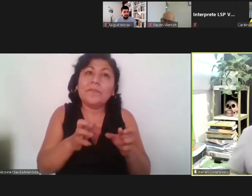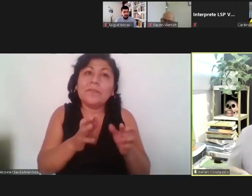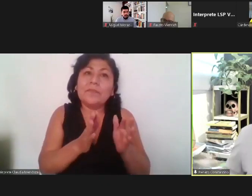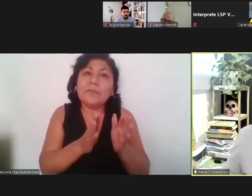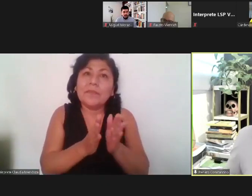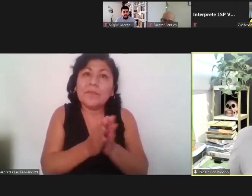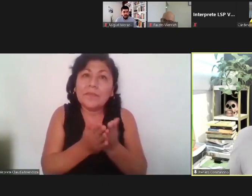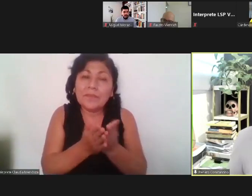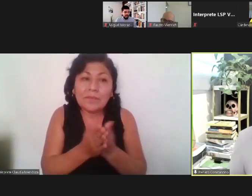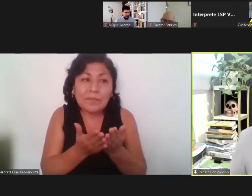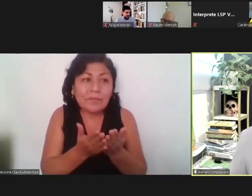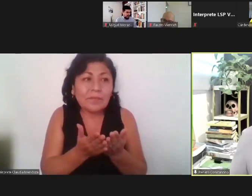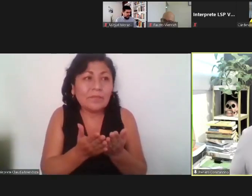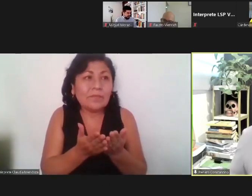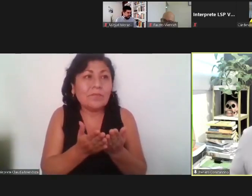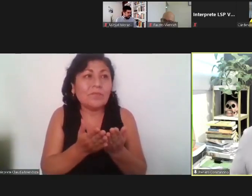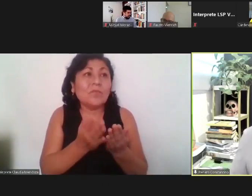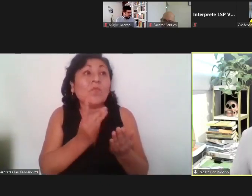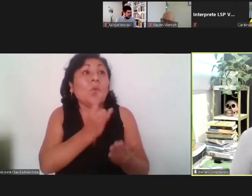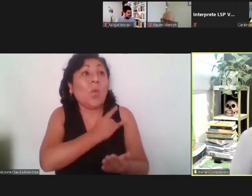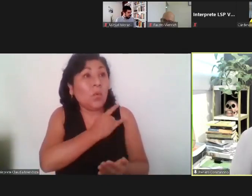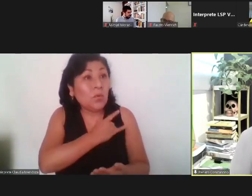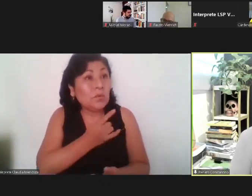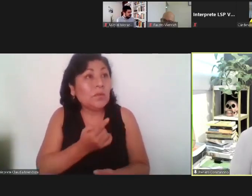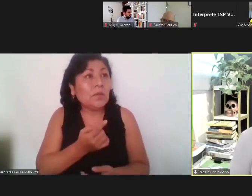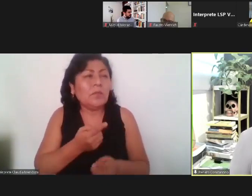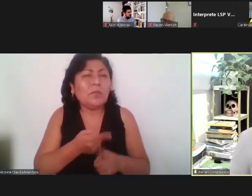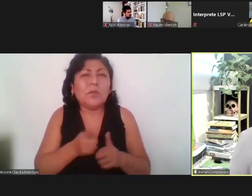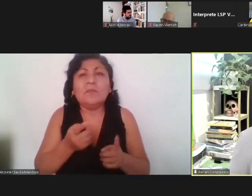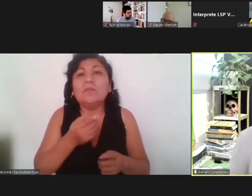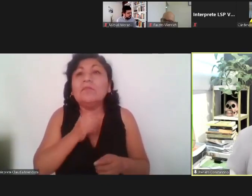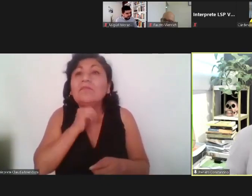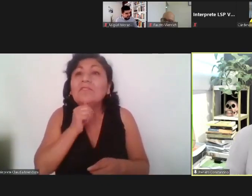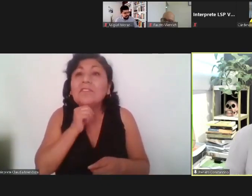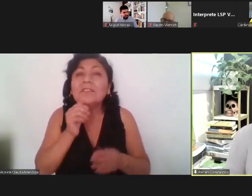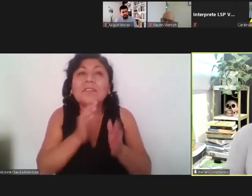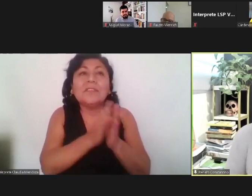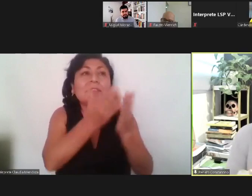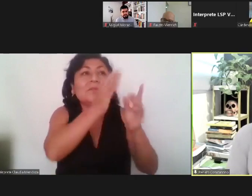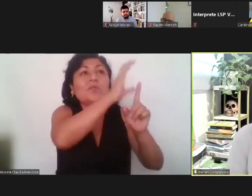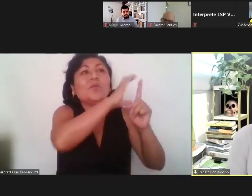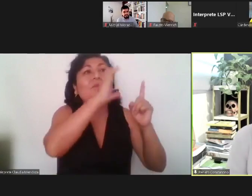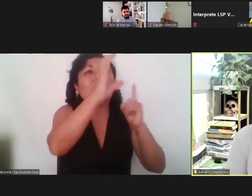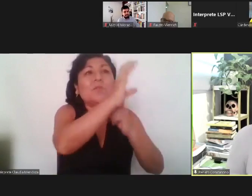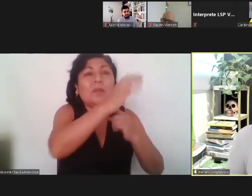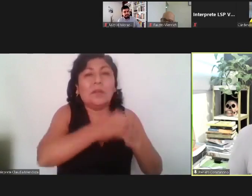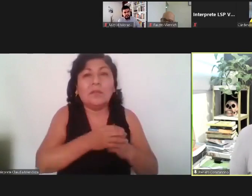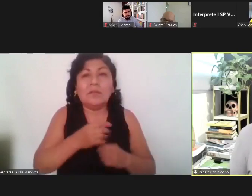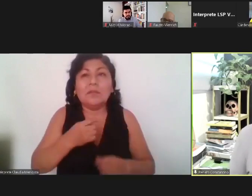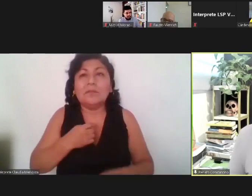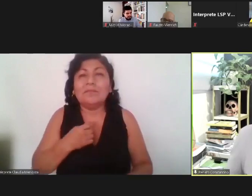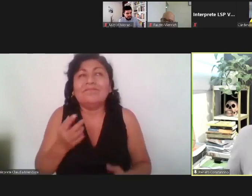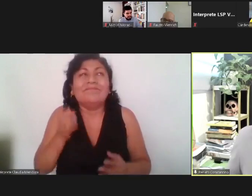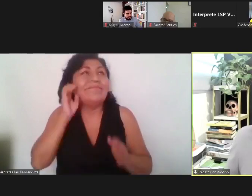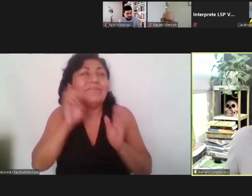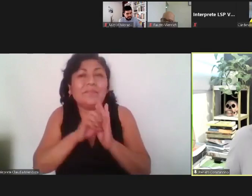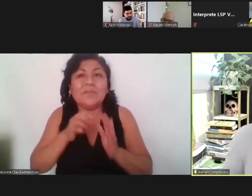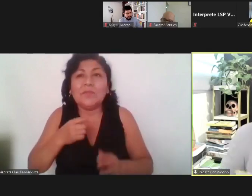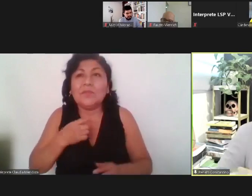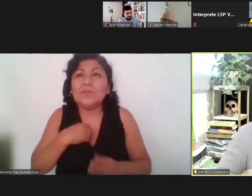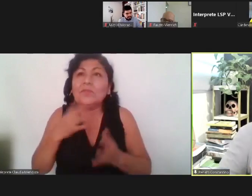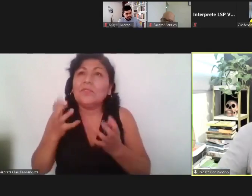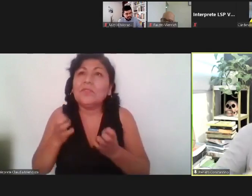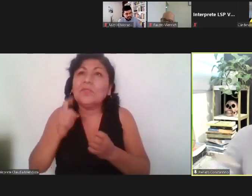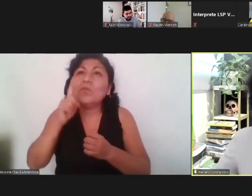la cultura en el sentido más amplio del término, donde yo, no sé, pues no quiero leer 10% de un libro de Vargas Llosa, yo